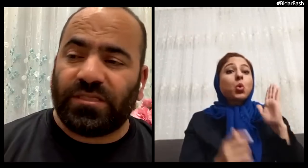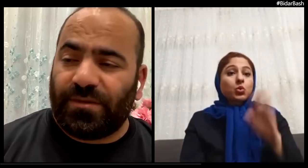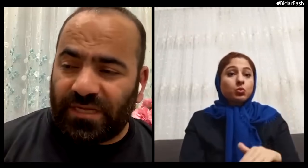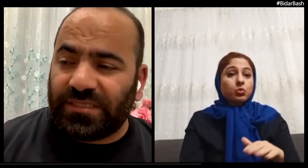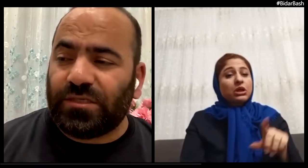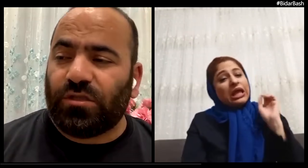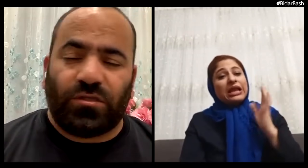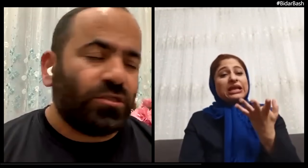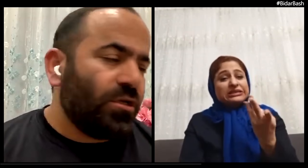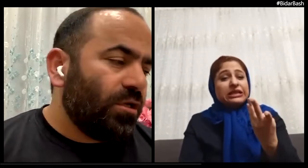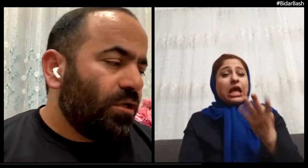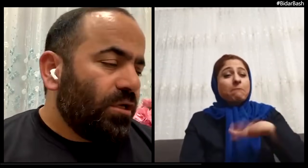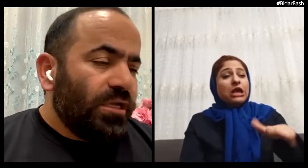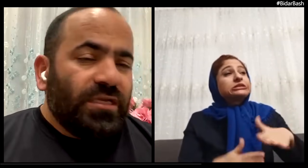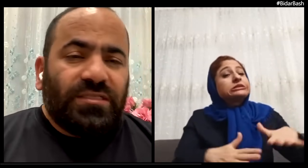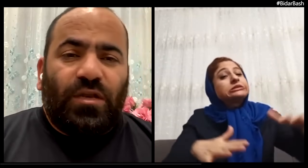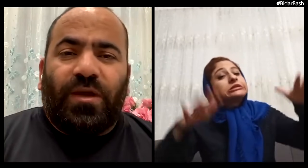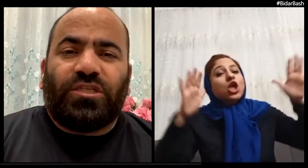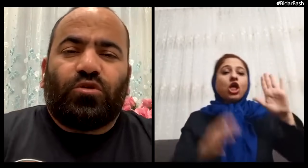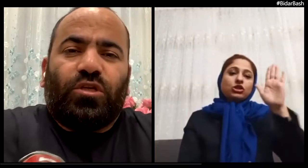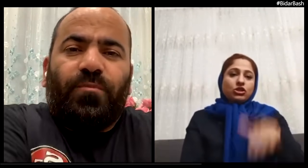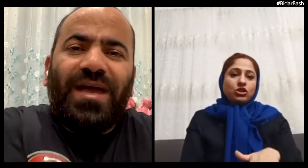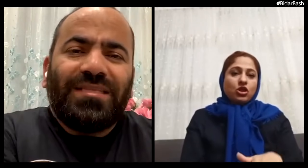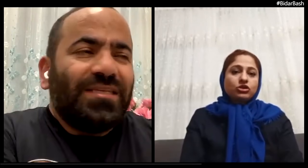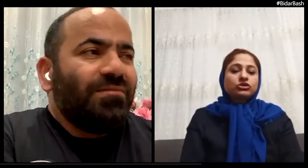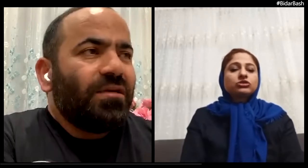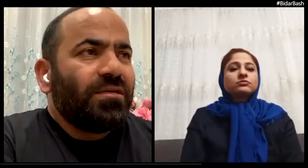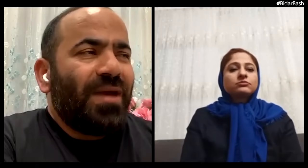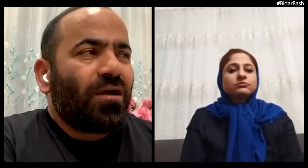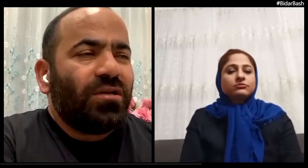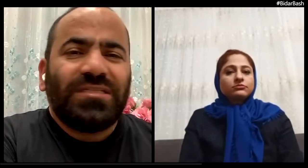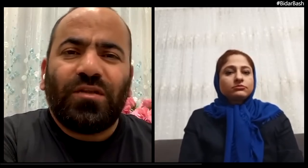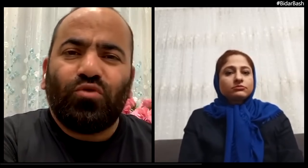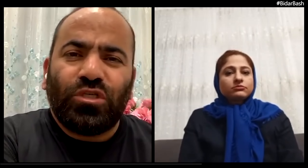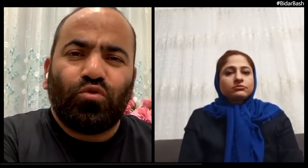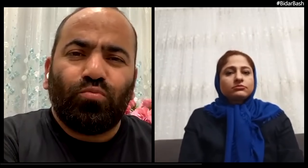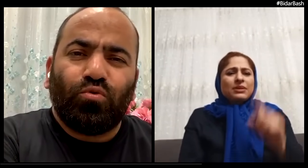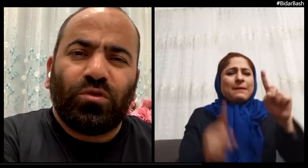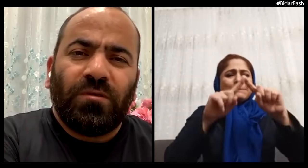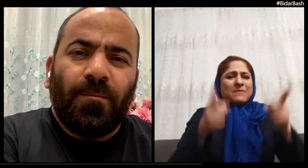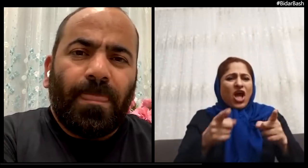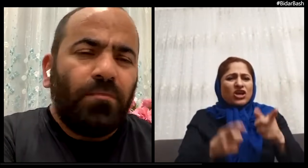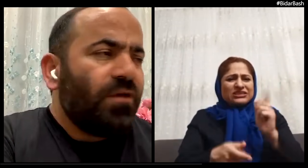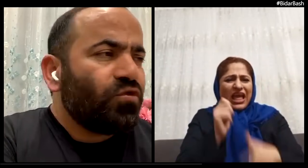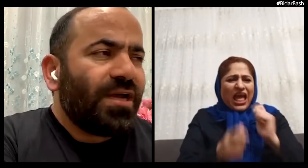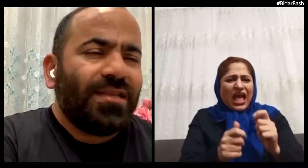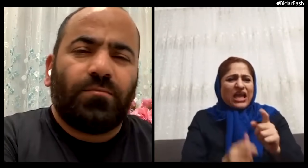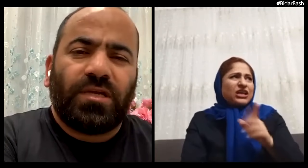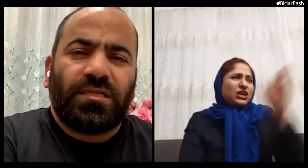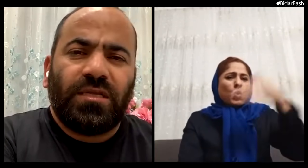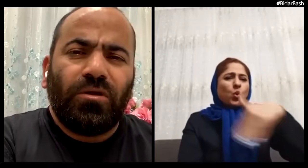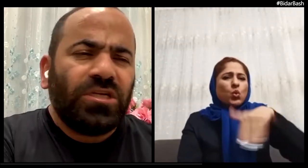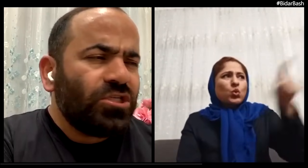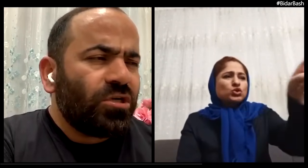زن و جمعیت زیادی داشت، زن و بچه‌ش و اینا. بعد یه بقالی سر کوچه‌شون بود، این میرفت اونجا